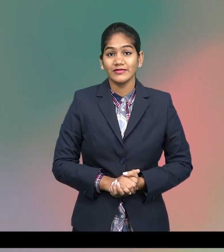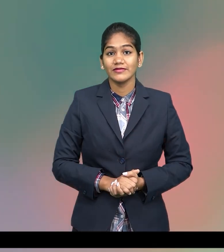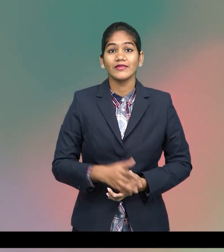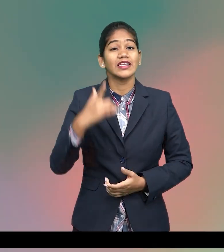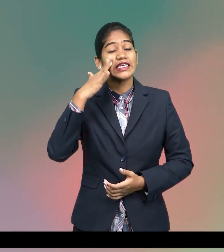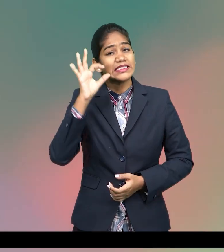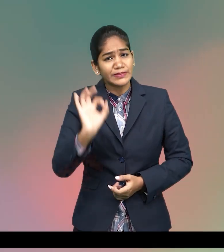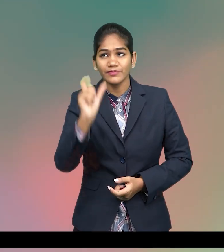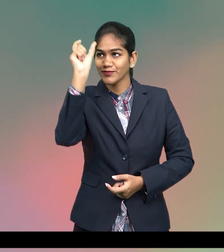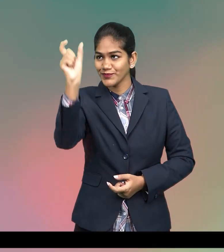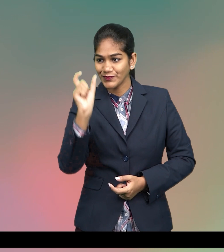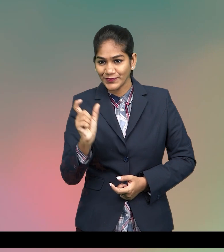కీలక పదాలు.